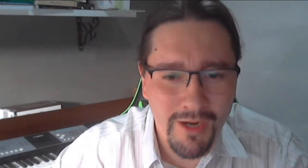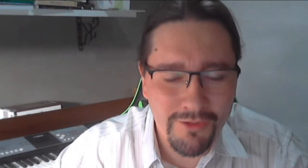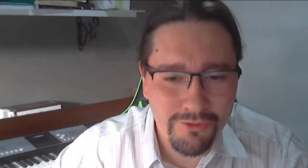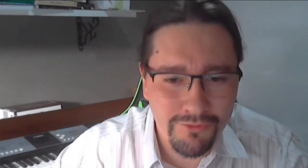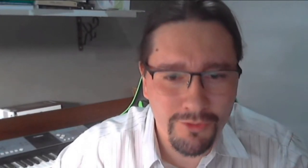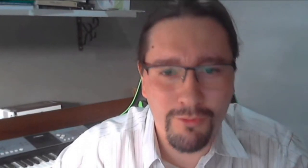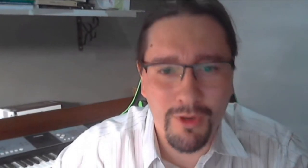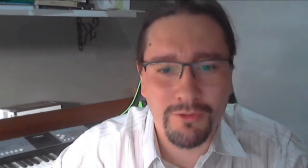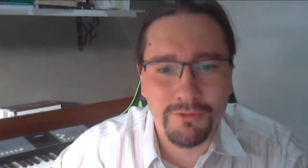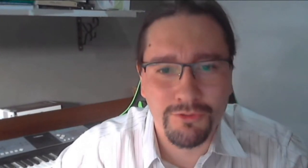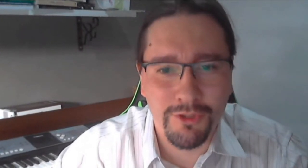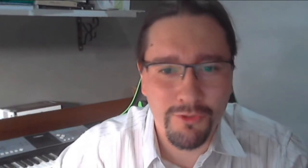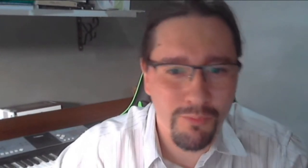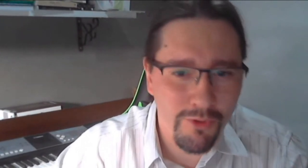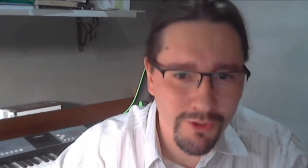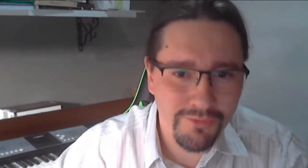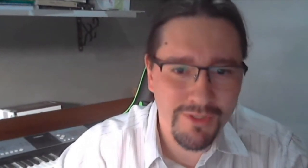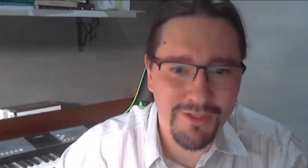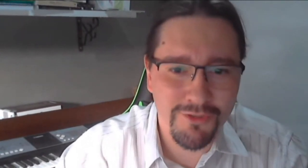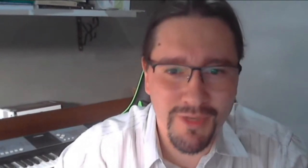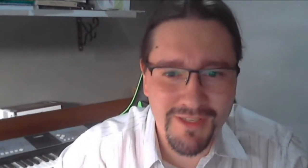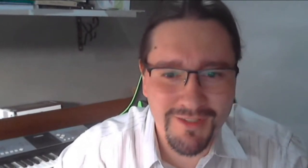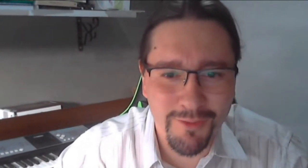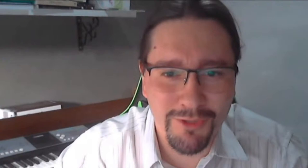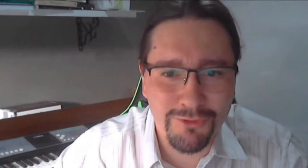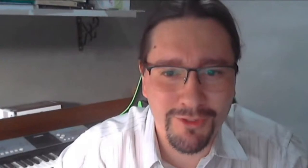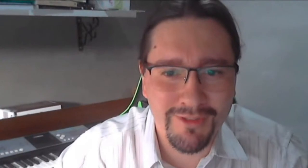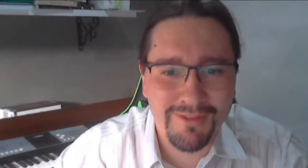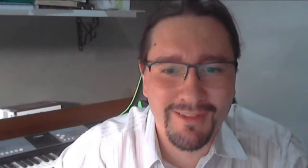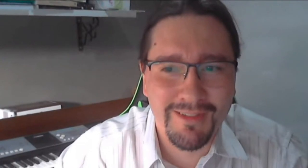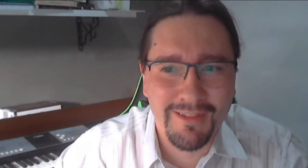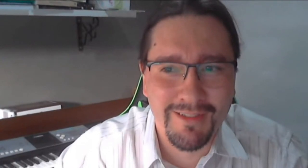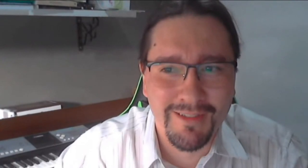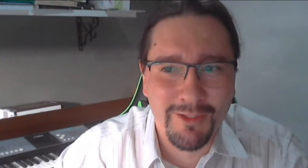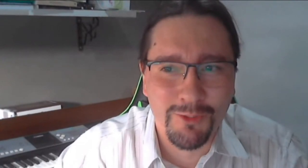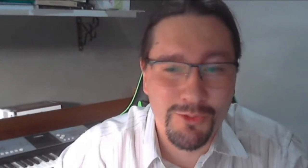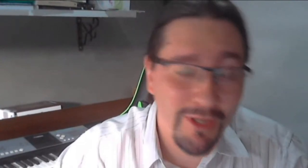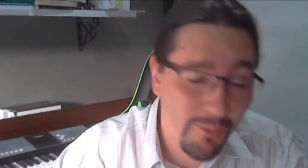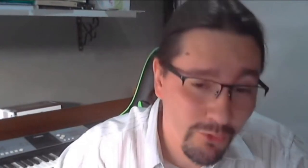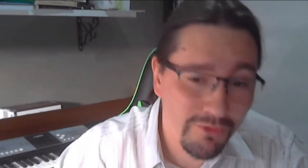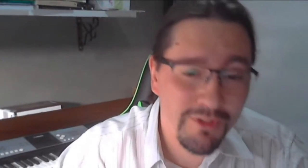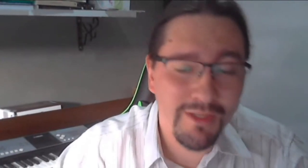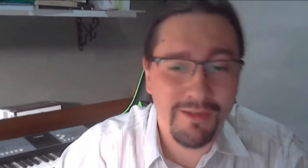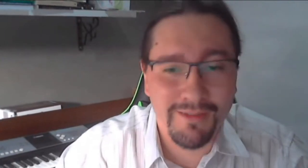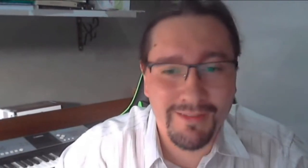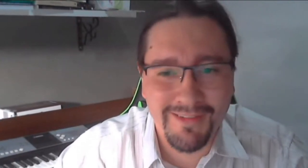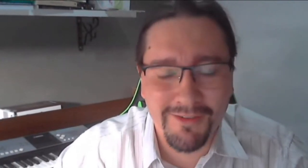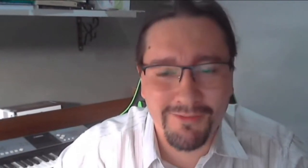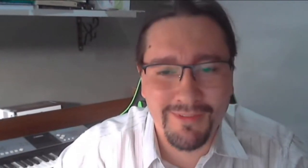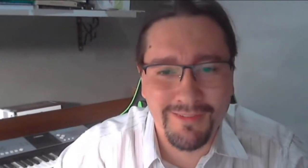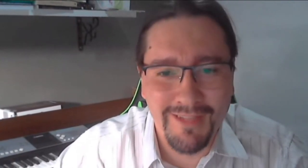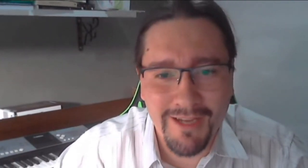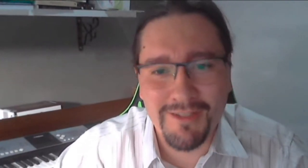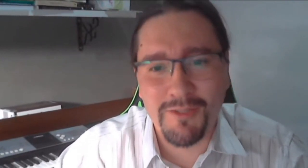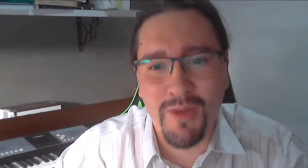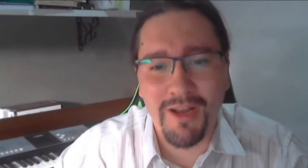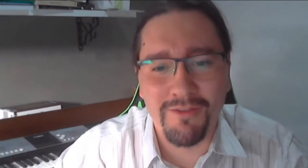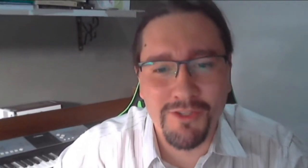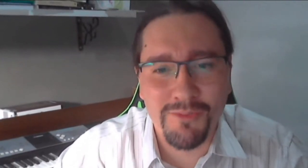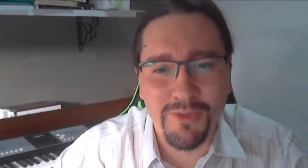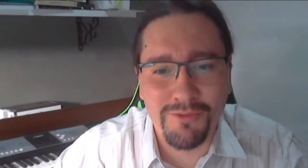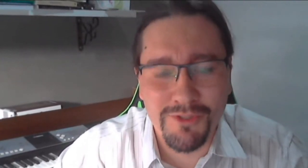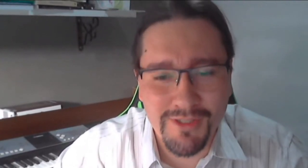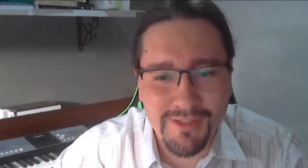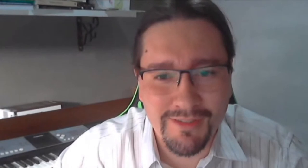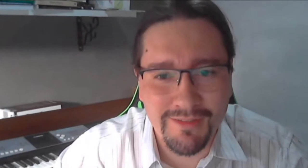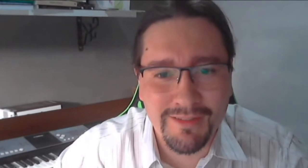um abraço virtual, já que eu não posso fazer isso presencialmente, né. Gostaria muito de ter dado essas